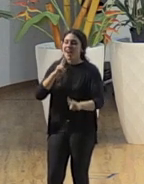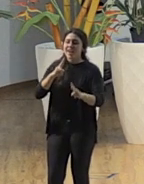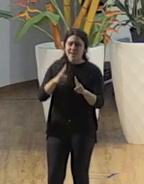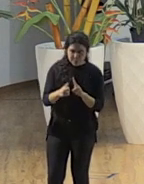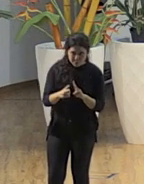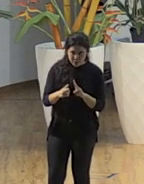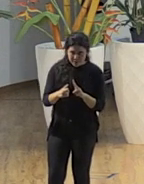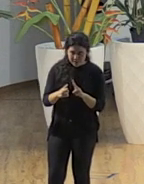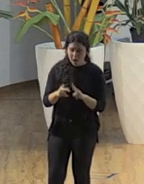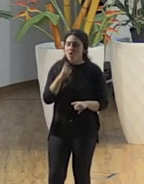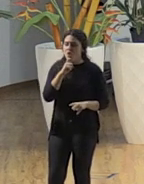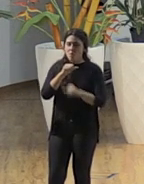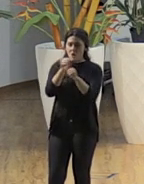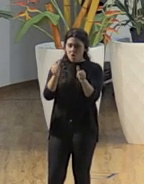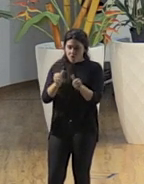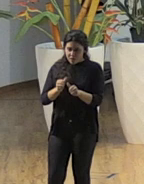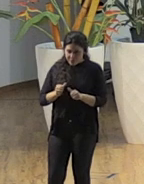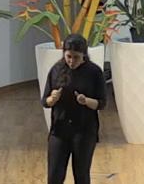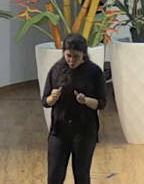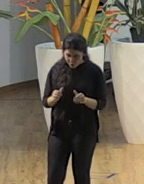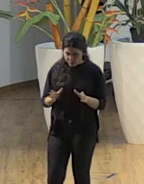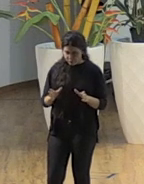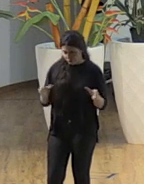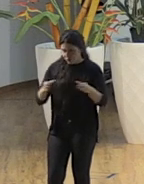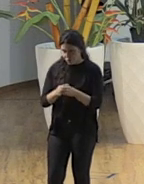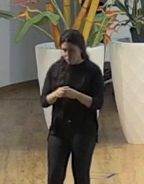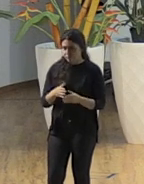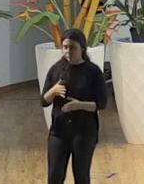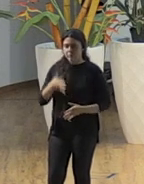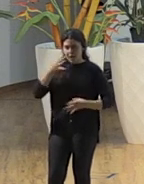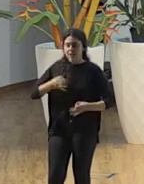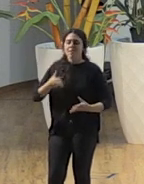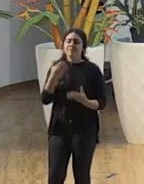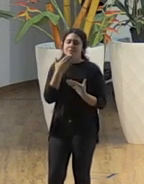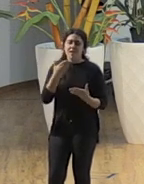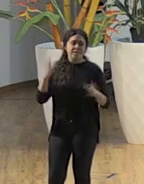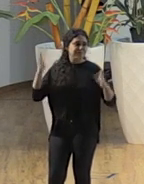colectiva en nuestra realidad cotidiana. Muchas gracias.